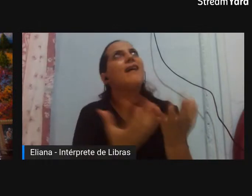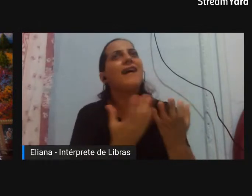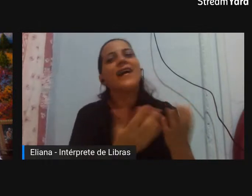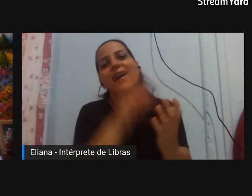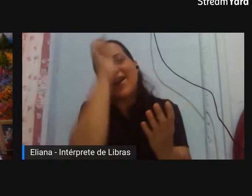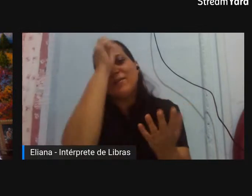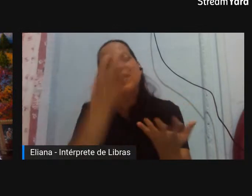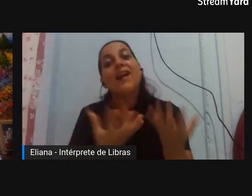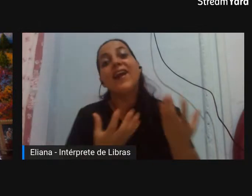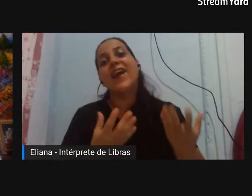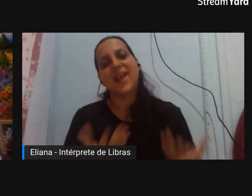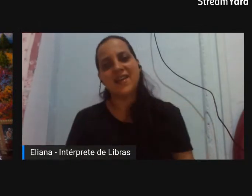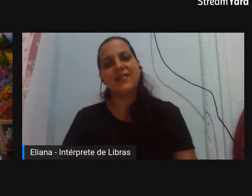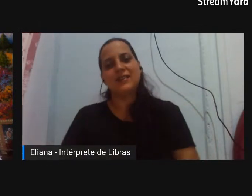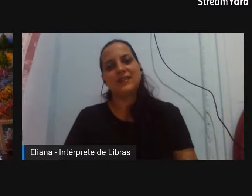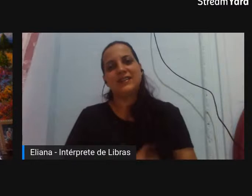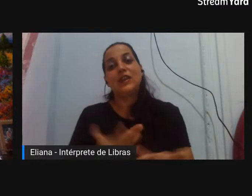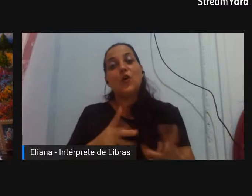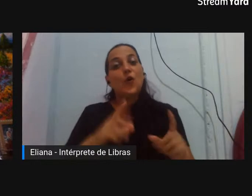É por isso